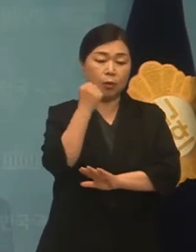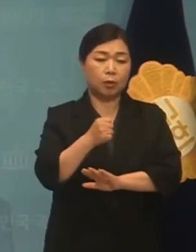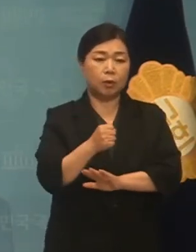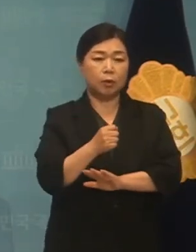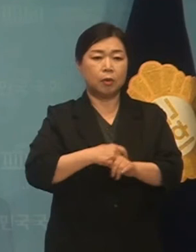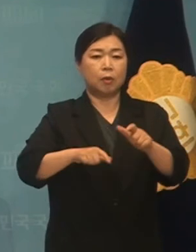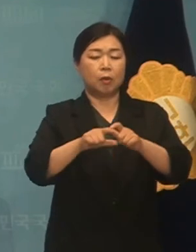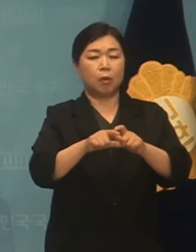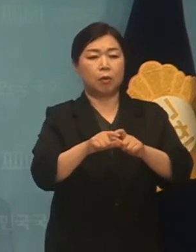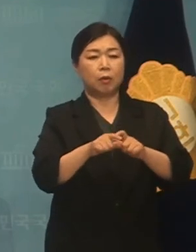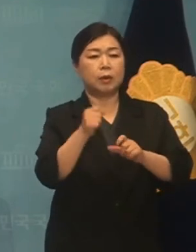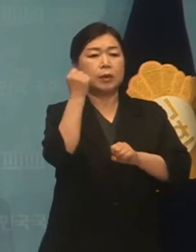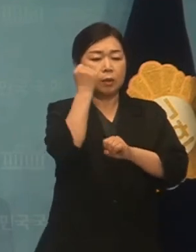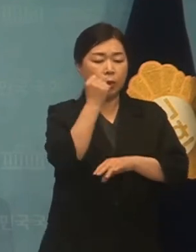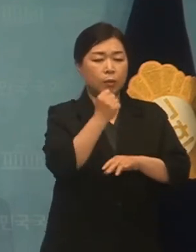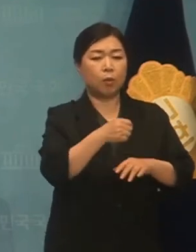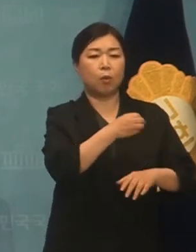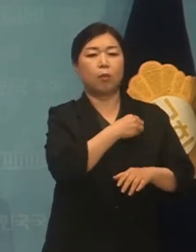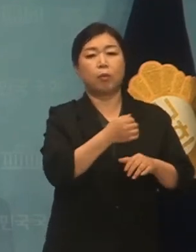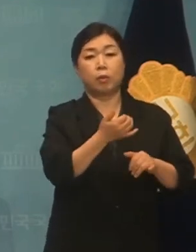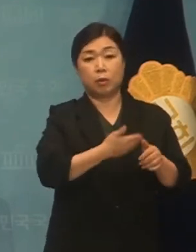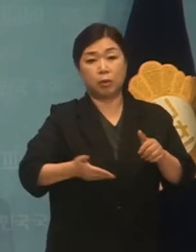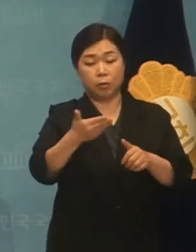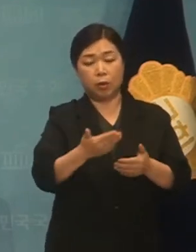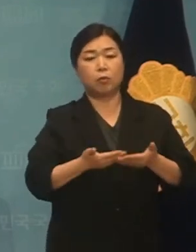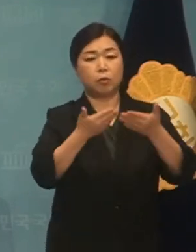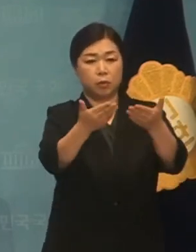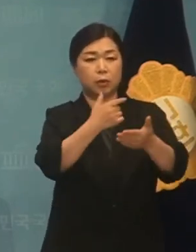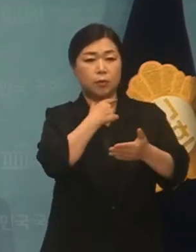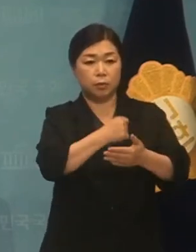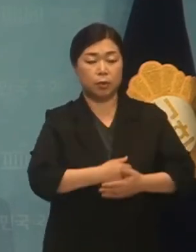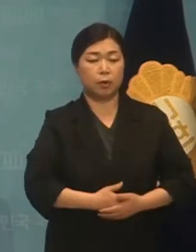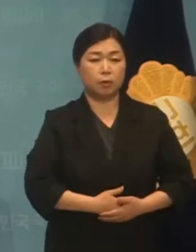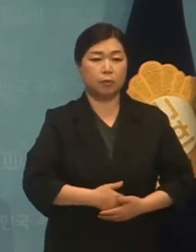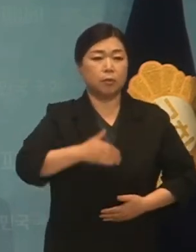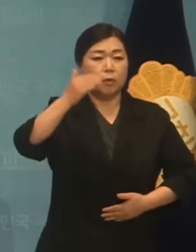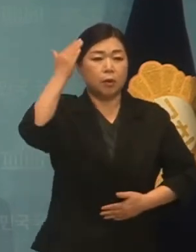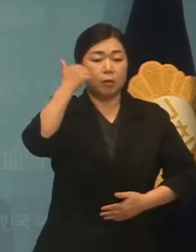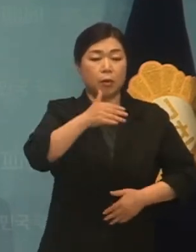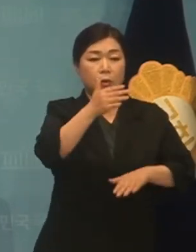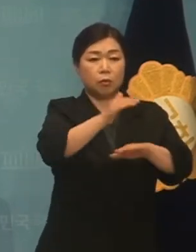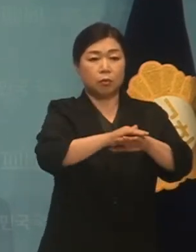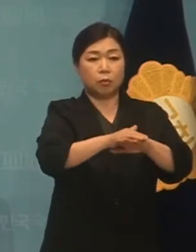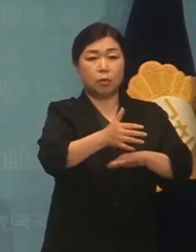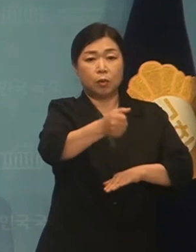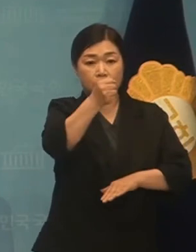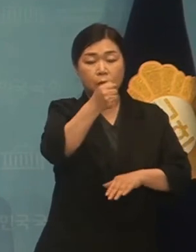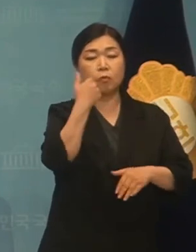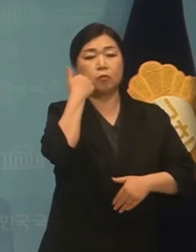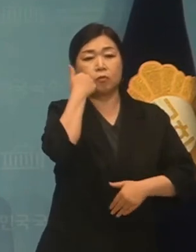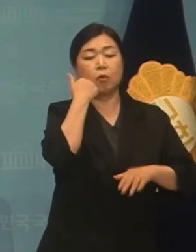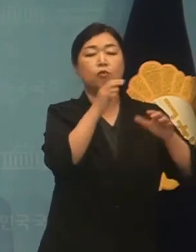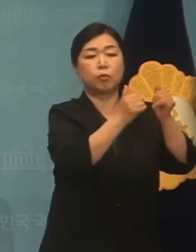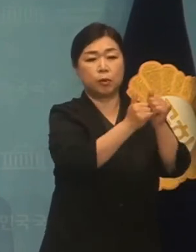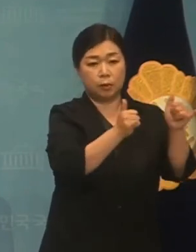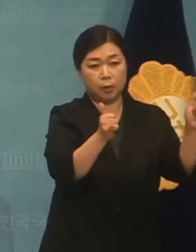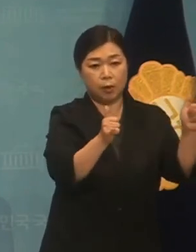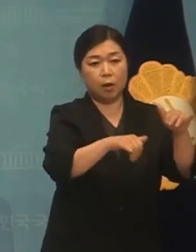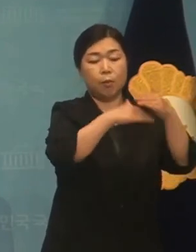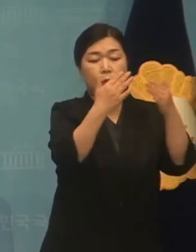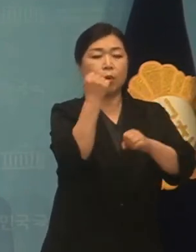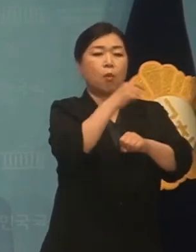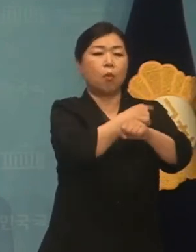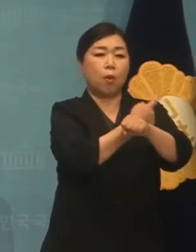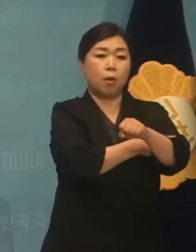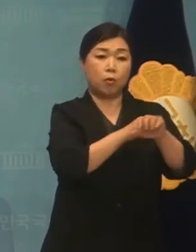대폭 당원들에게 돌려드리겠습니다. 대한민국의 주권은 국민에게 있고 모든 권력은